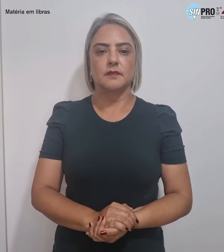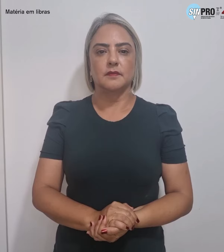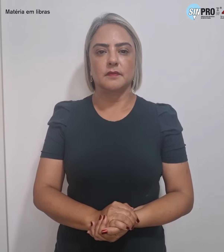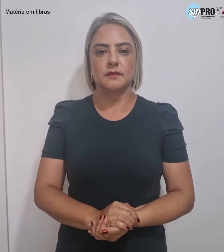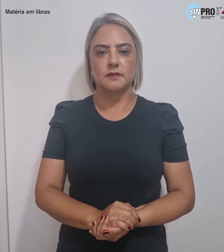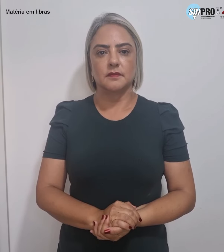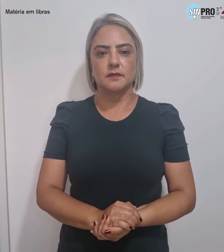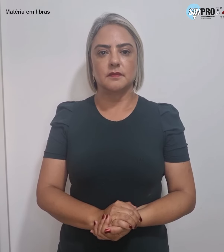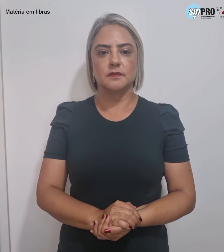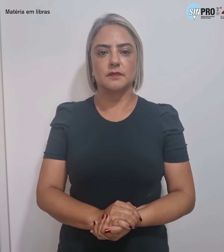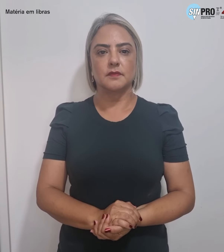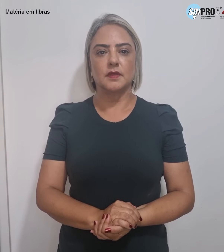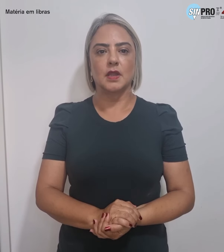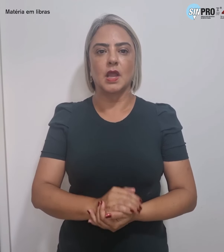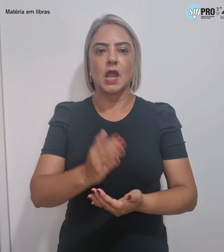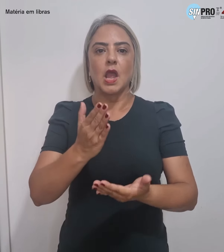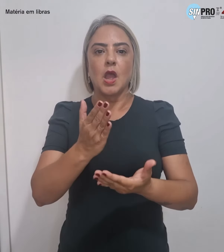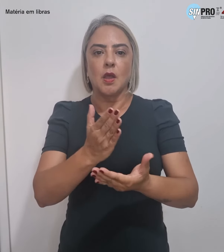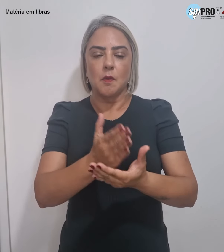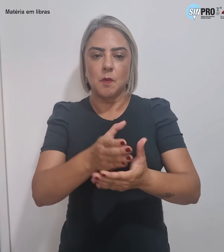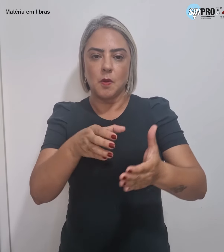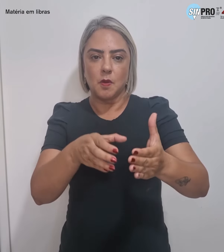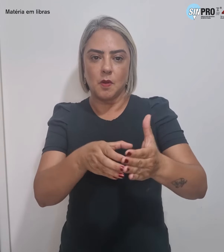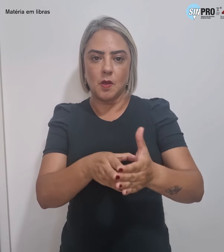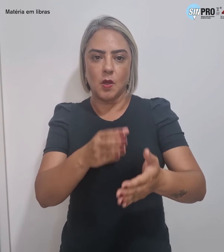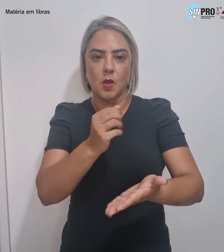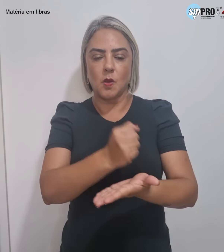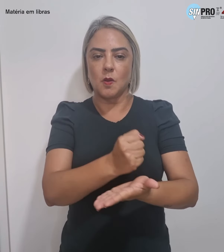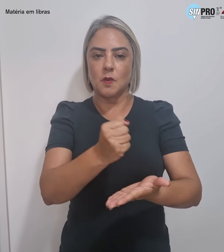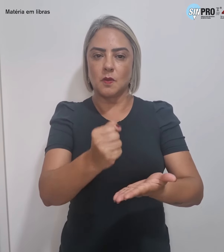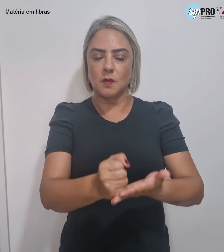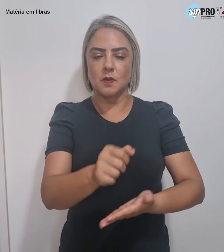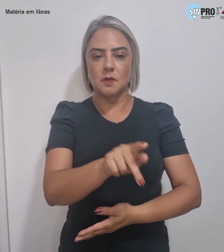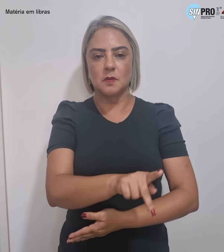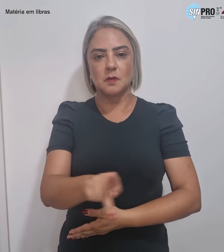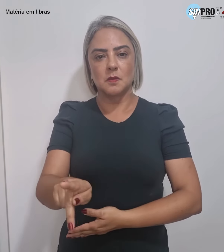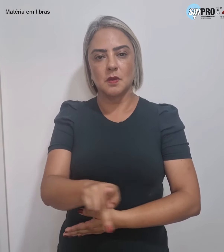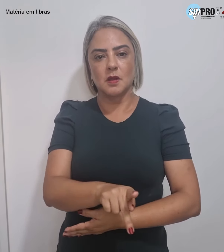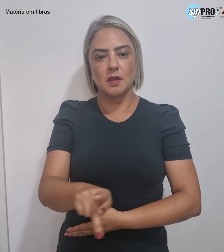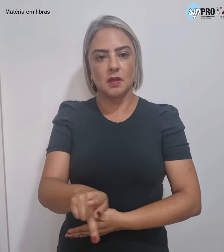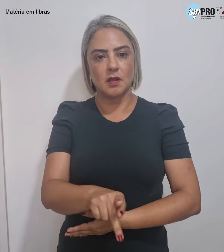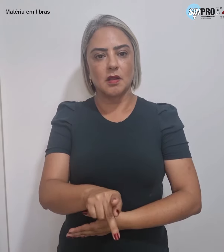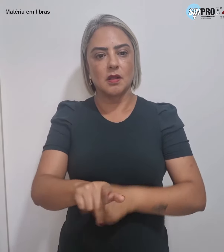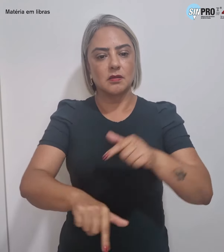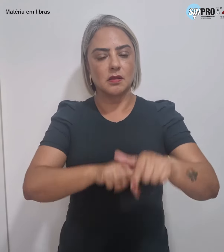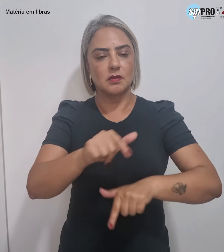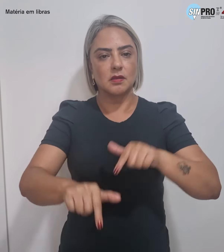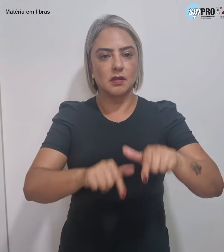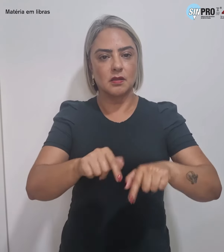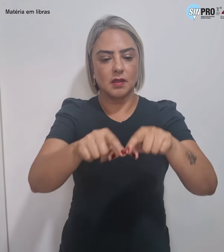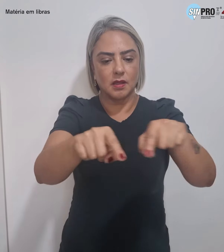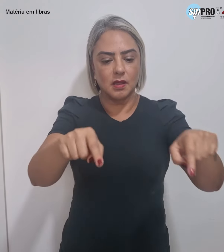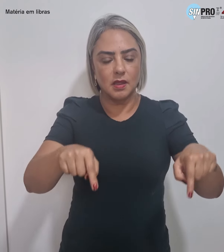Processo seletivo para contratação de professor para atuar em classes hospitalares.